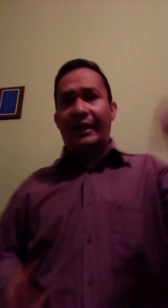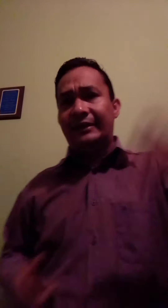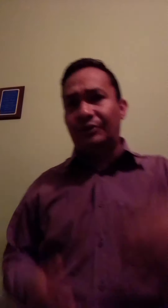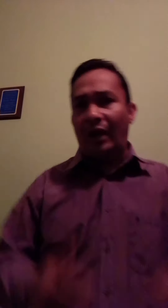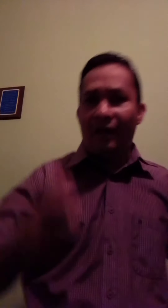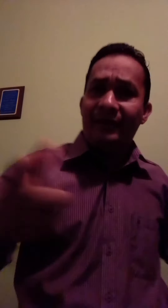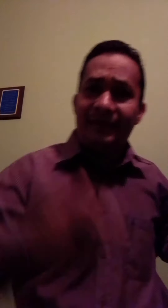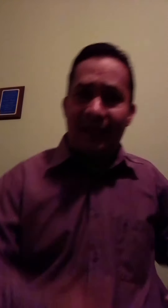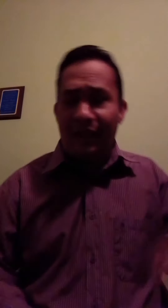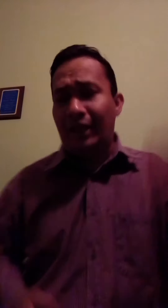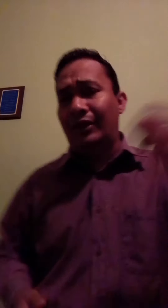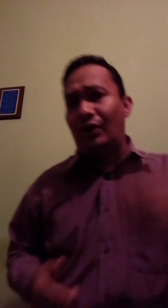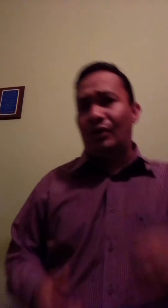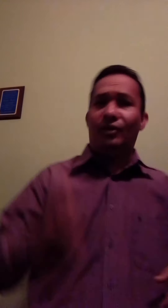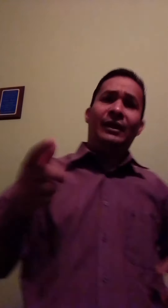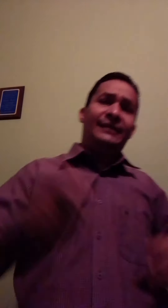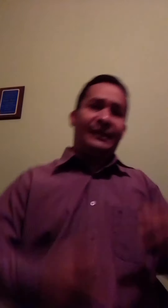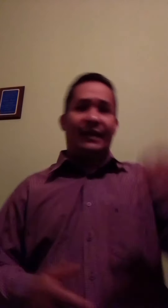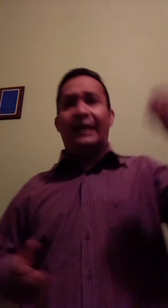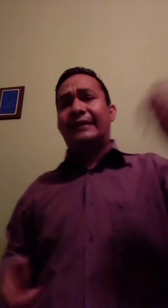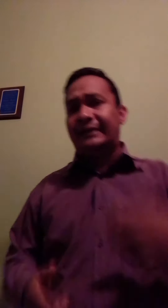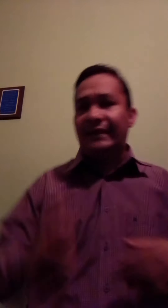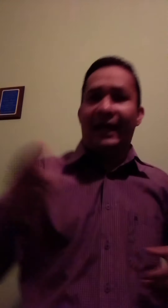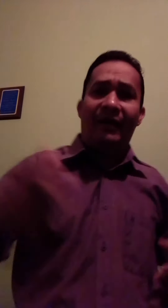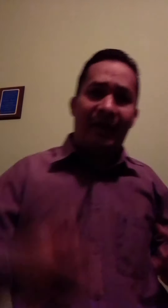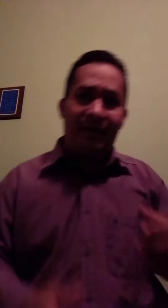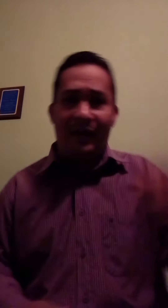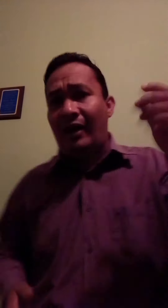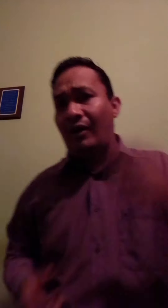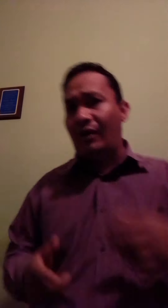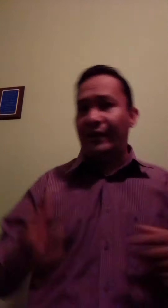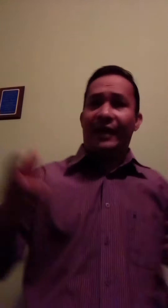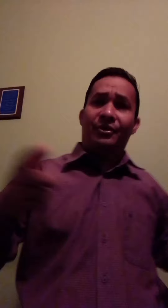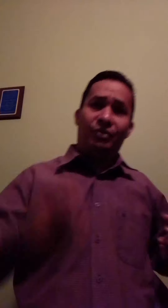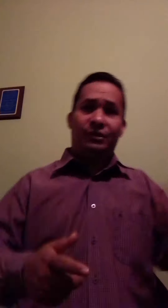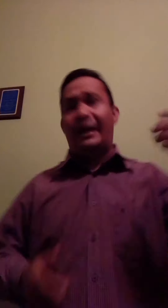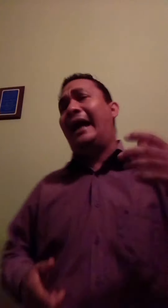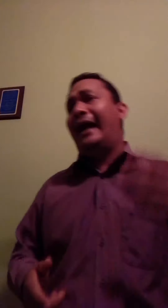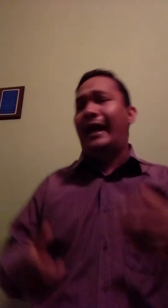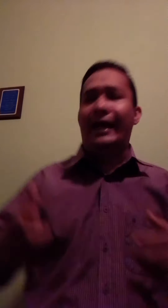Cristo ha vencido Satanás está debajo de tus pies